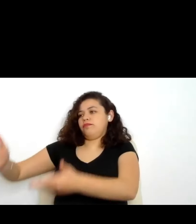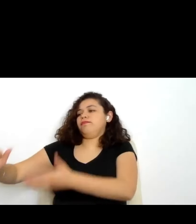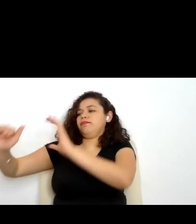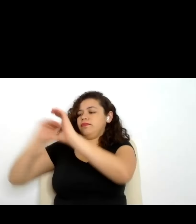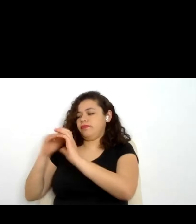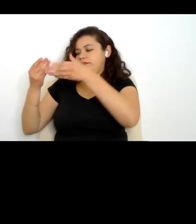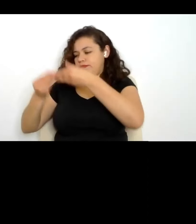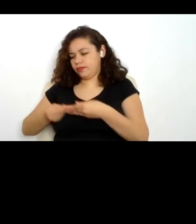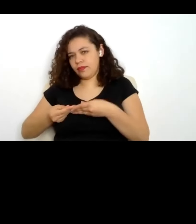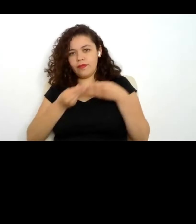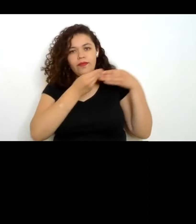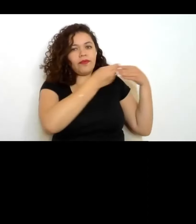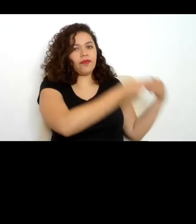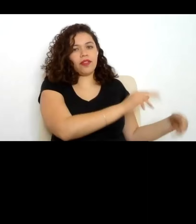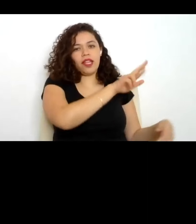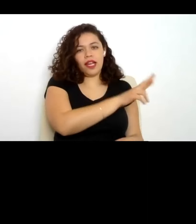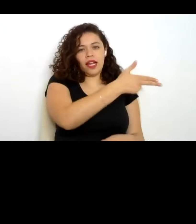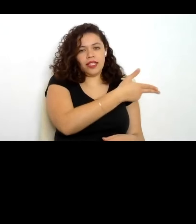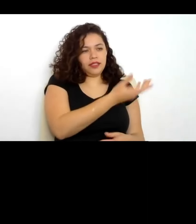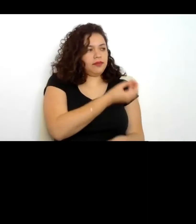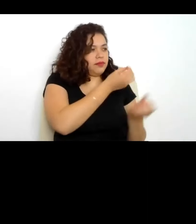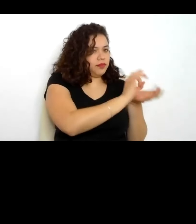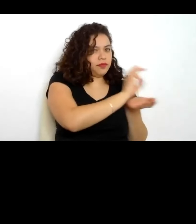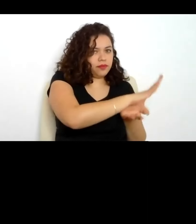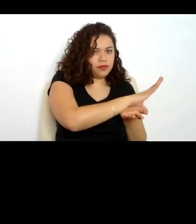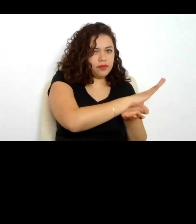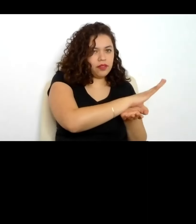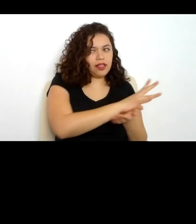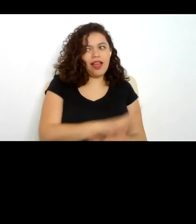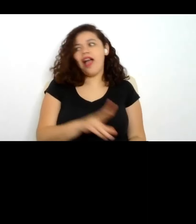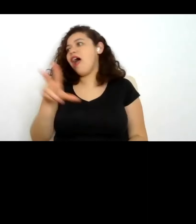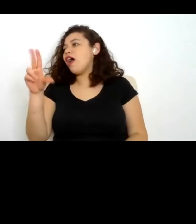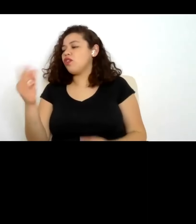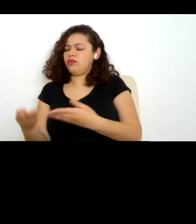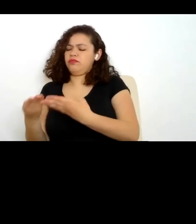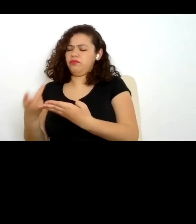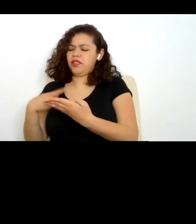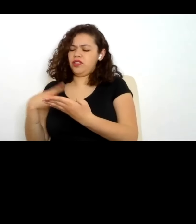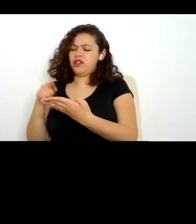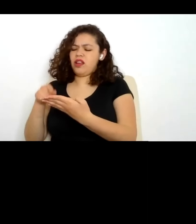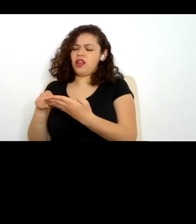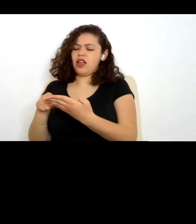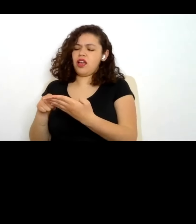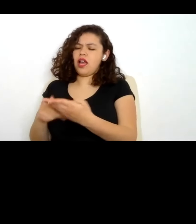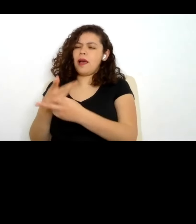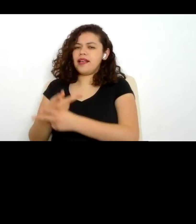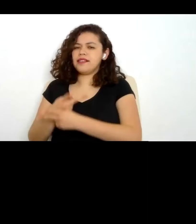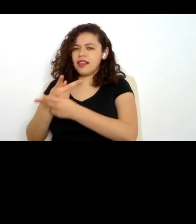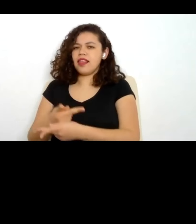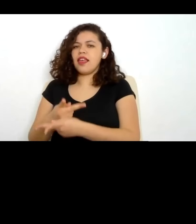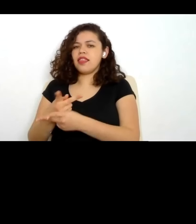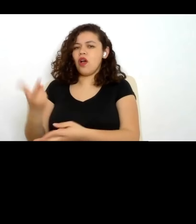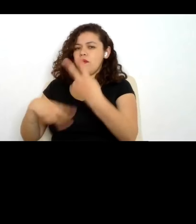solicitud a Recursos Humanos. Pero no, se trata de una persona que en su momento o que es paciente o fue paciente. Bueno,